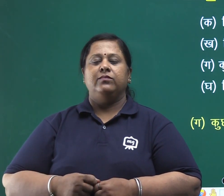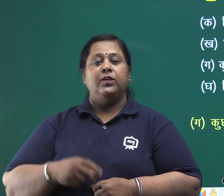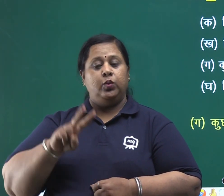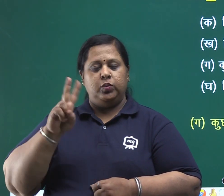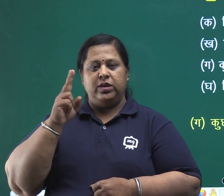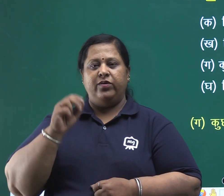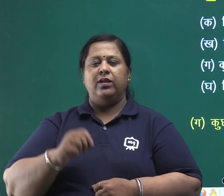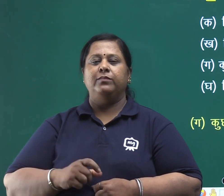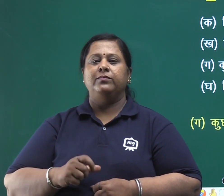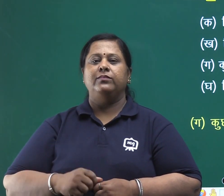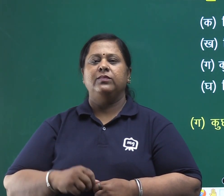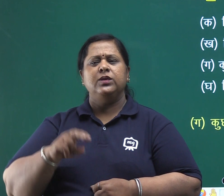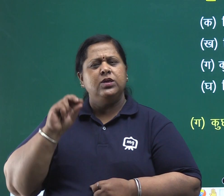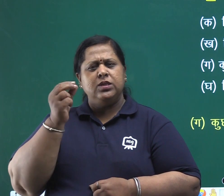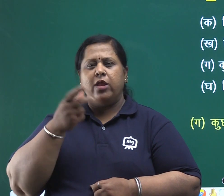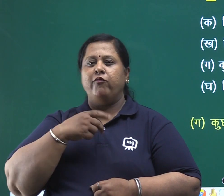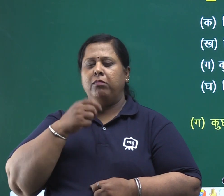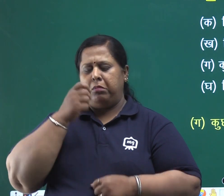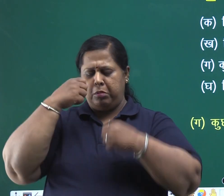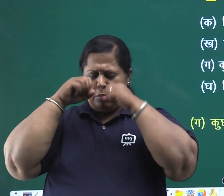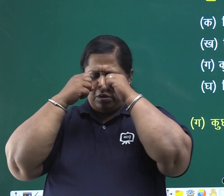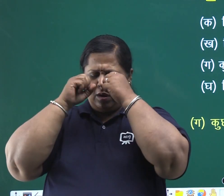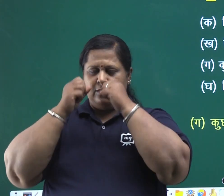दूसरा विकल्प सिर्फ रोकर,